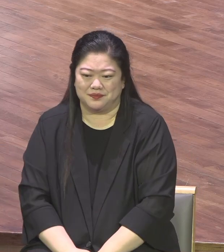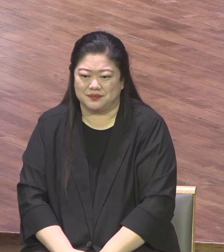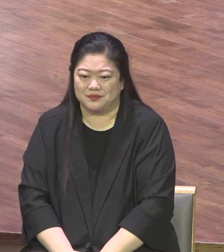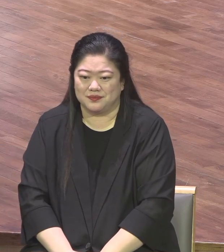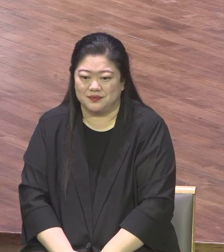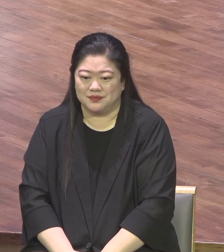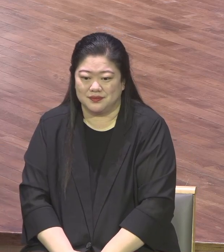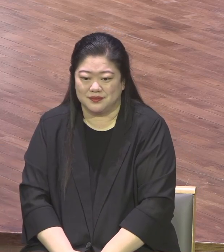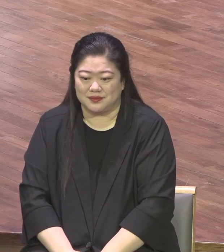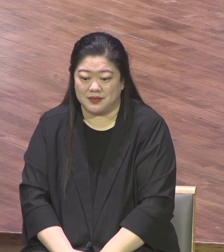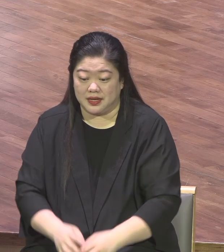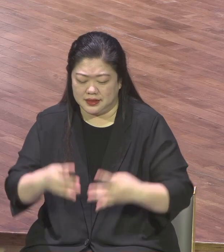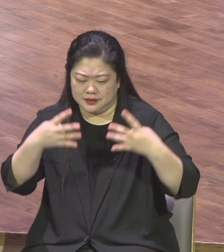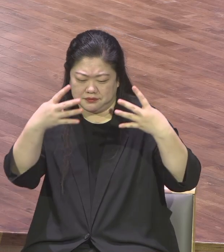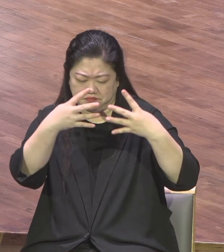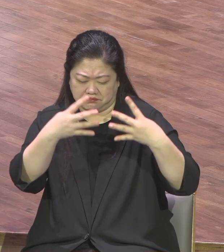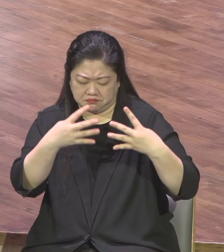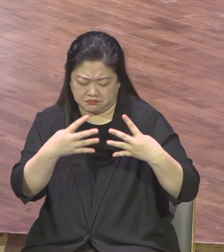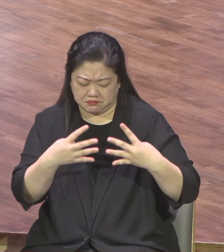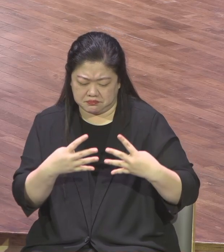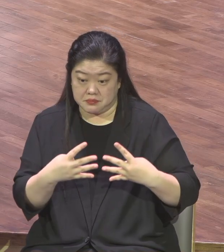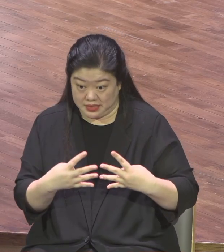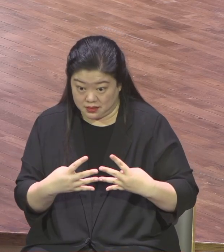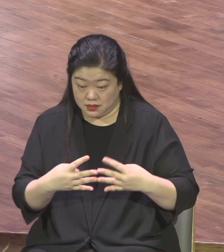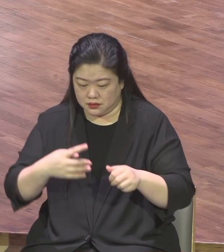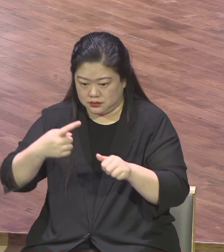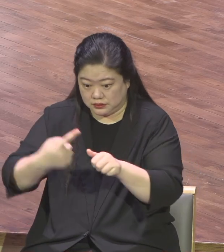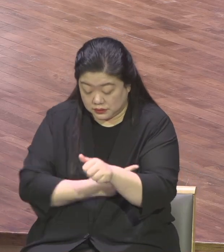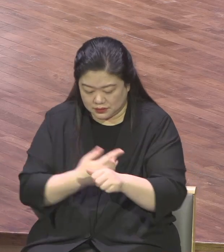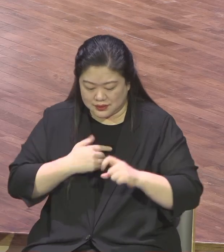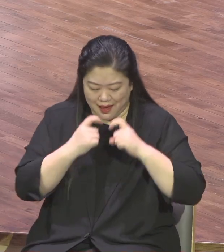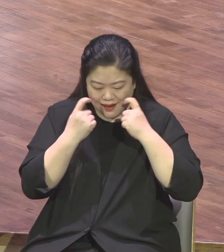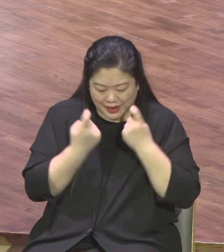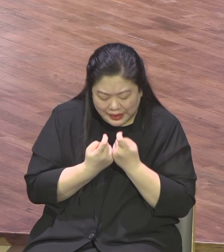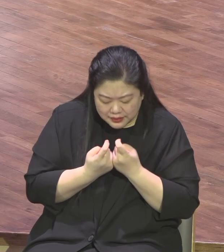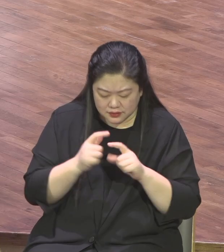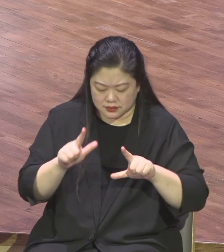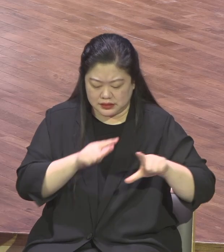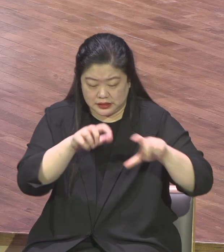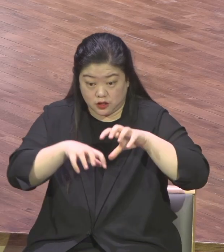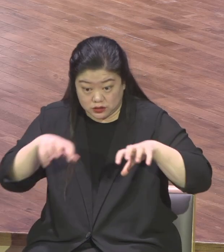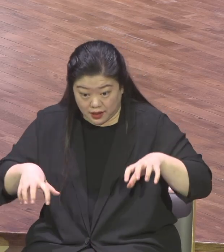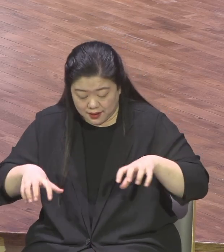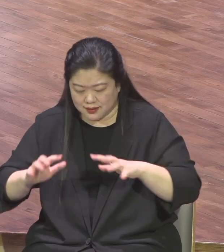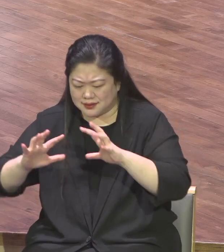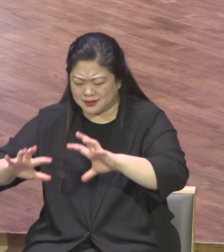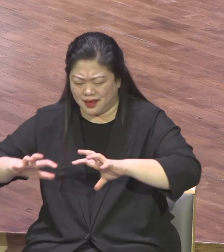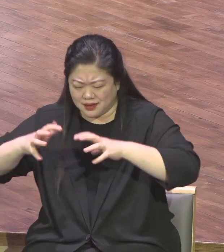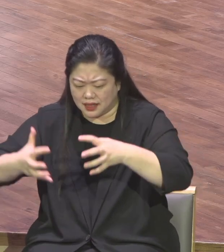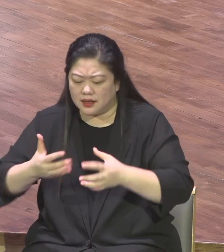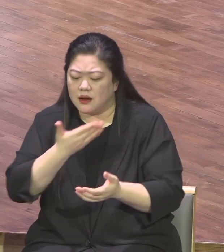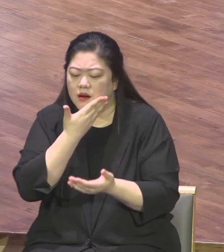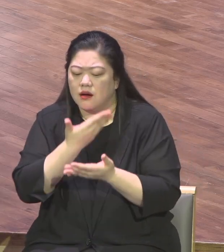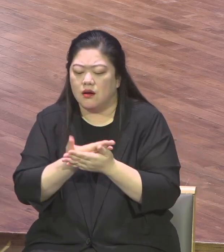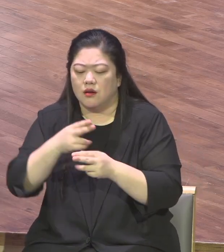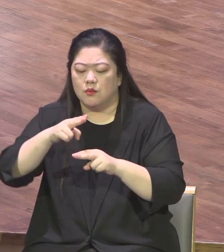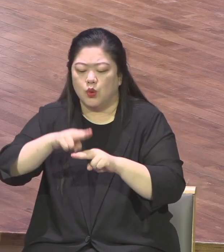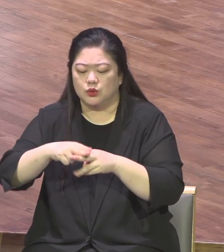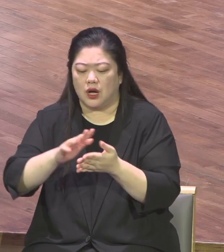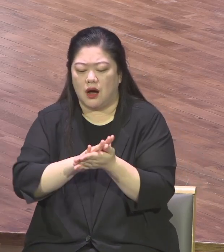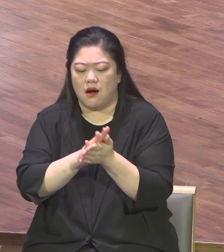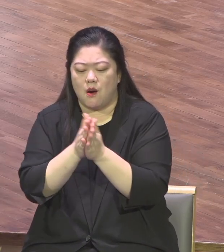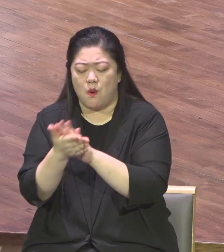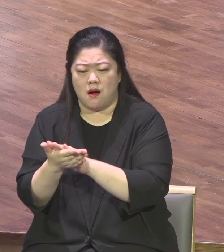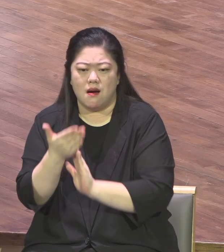이렇게 되면 나를 보좌하고 현장을 보좌하고 세상을 보좌하는